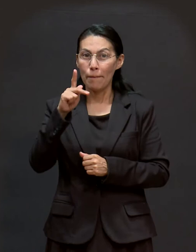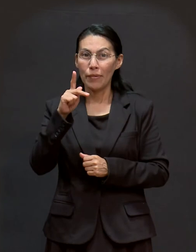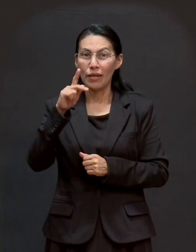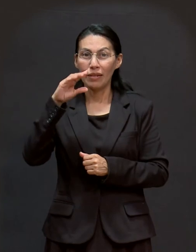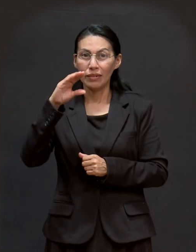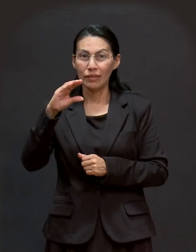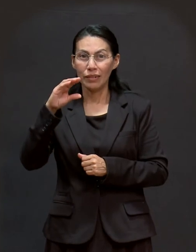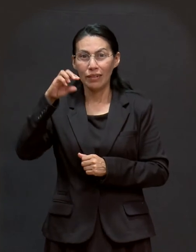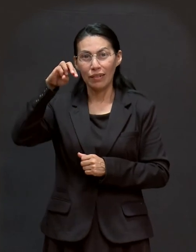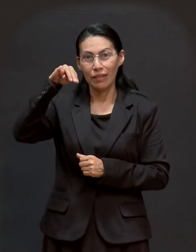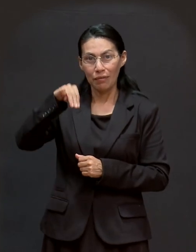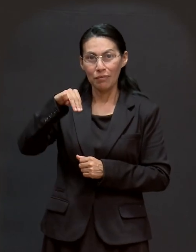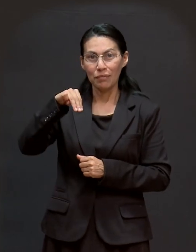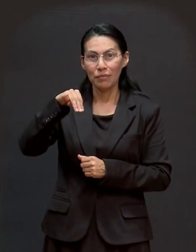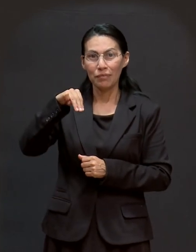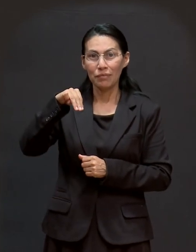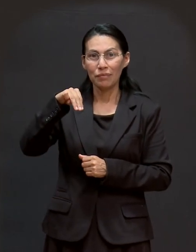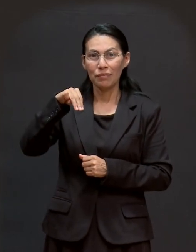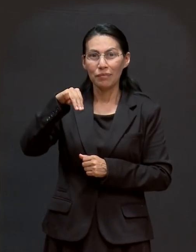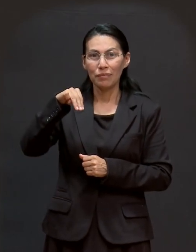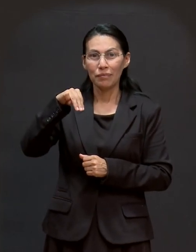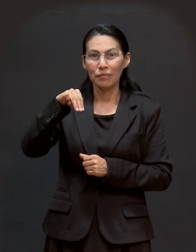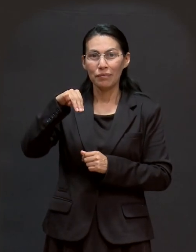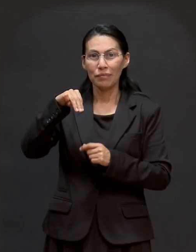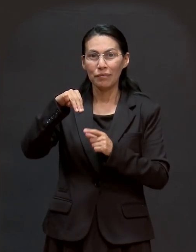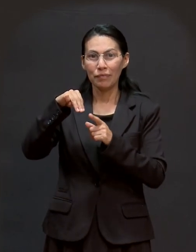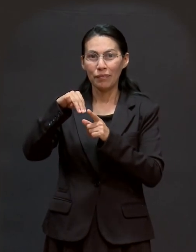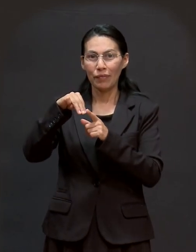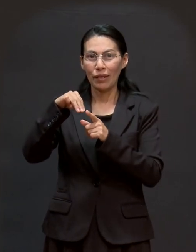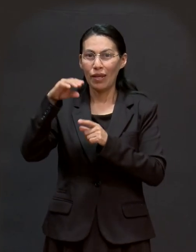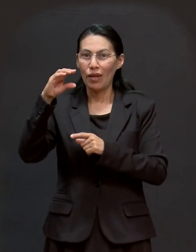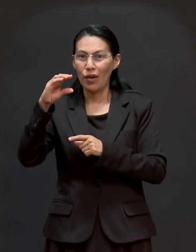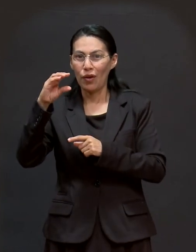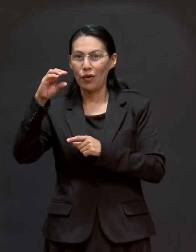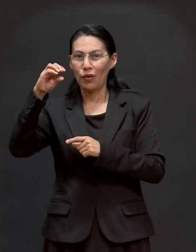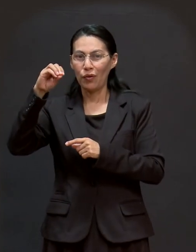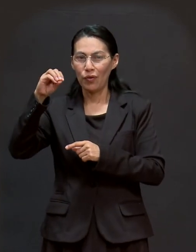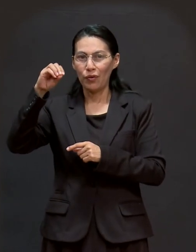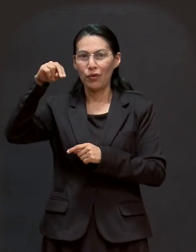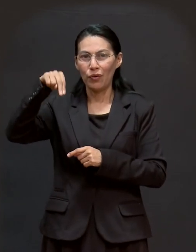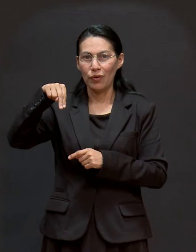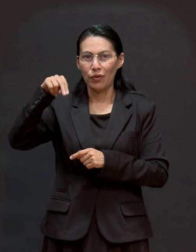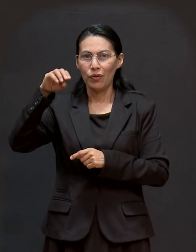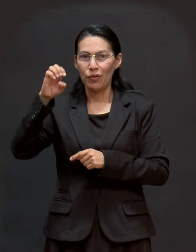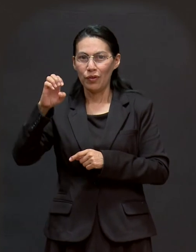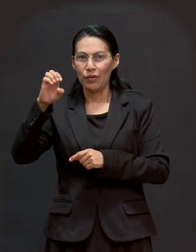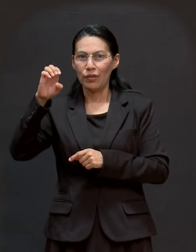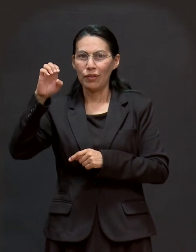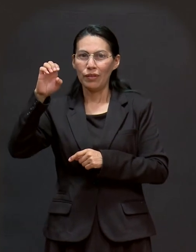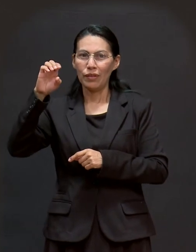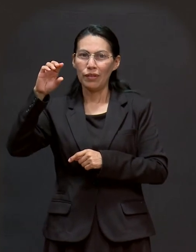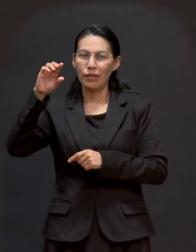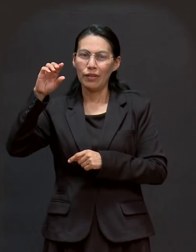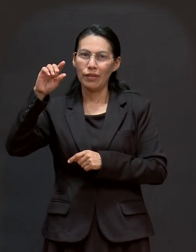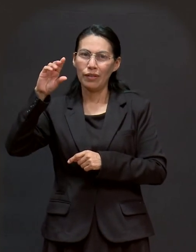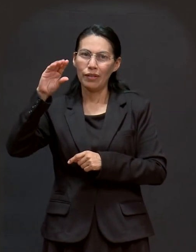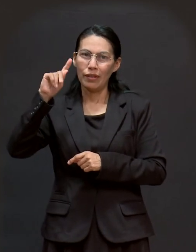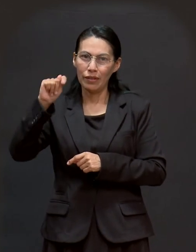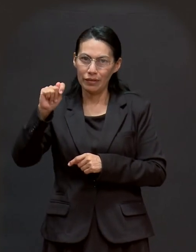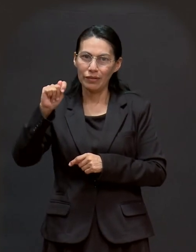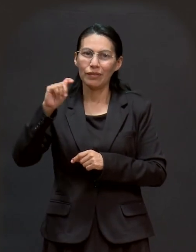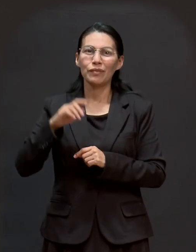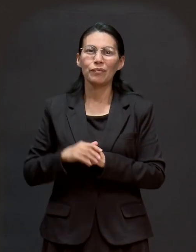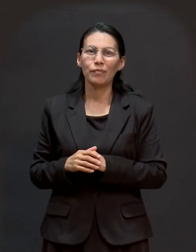escribir p c m connect the connection psm